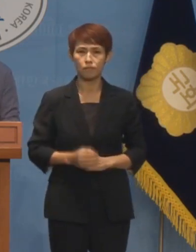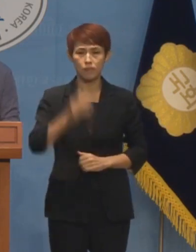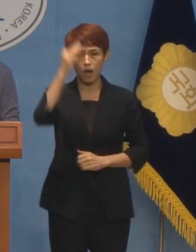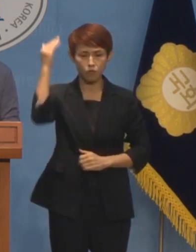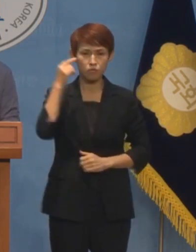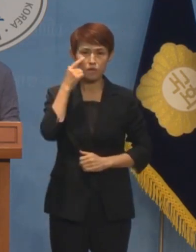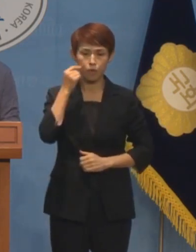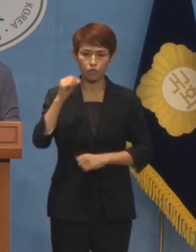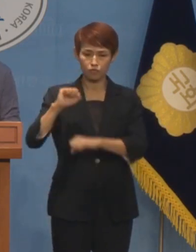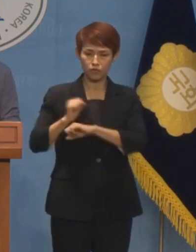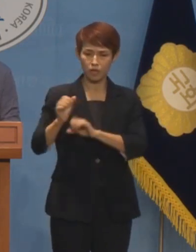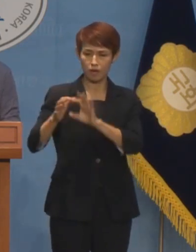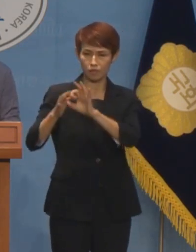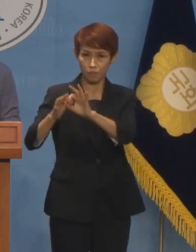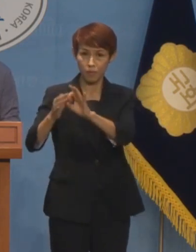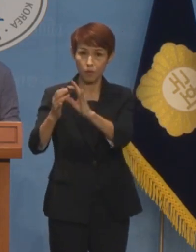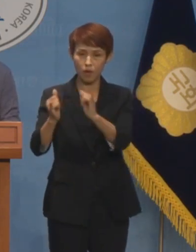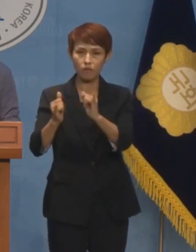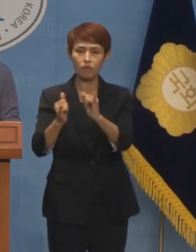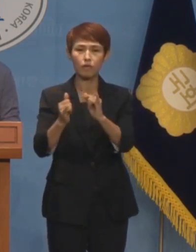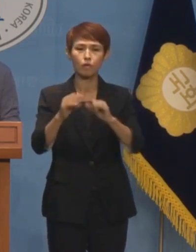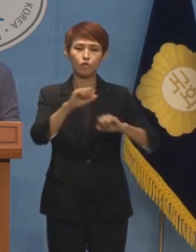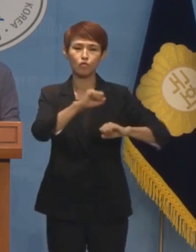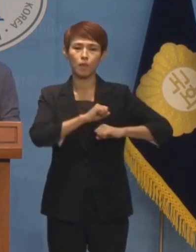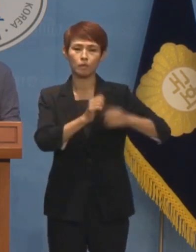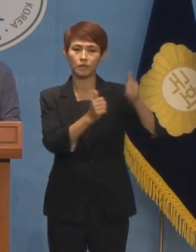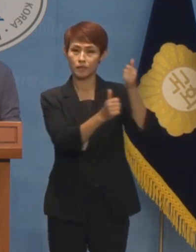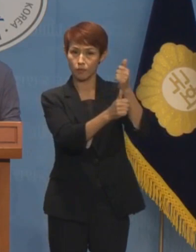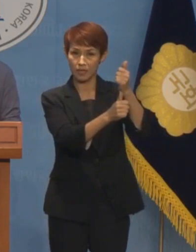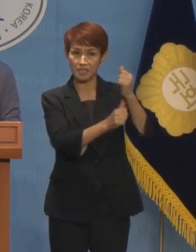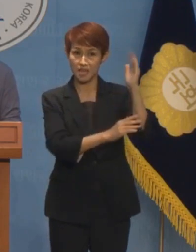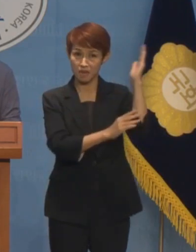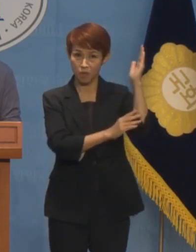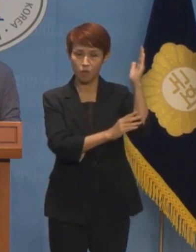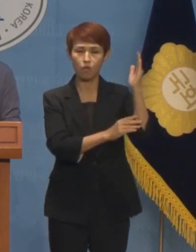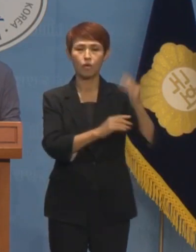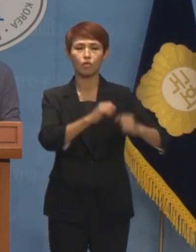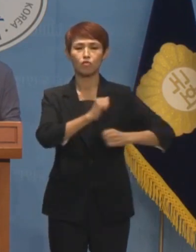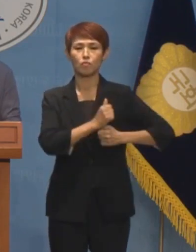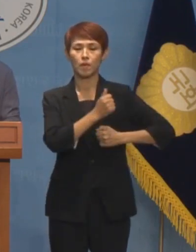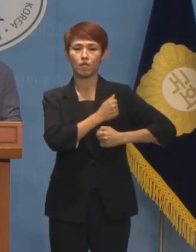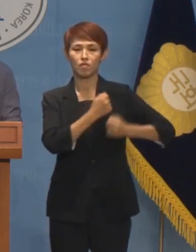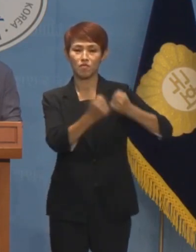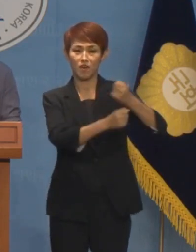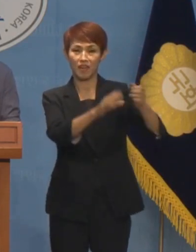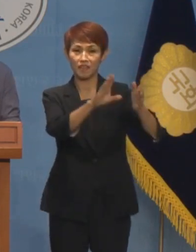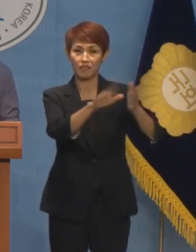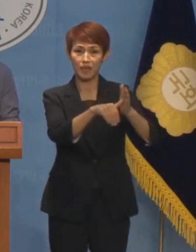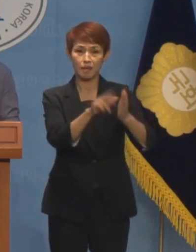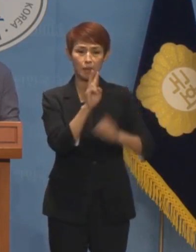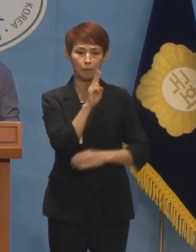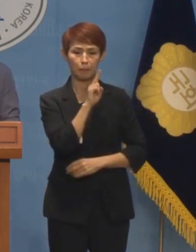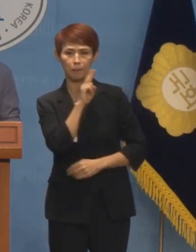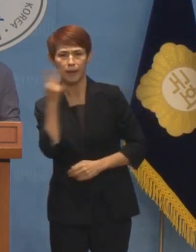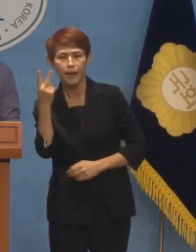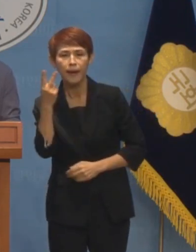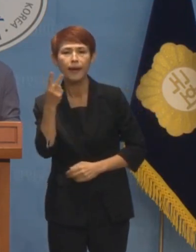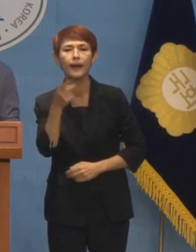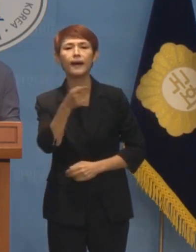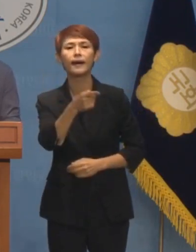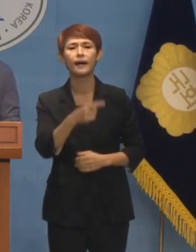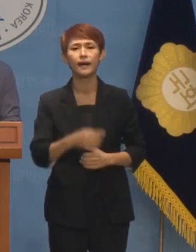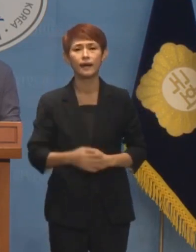한일 군사동맹에 대하여 김선호 국방부 차관이 국회 국방위원회에서 허겁지겁 말을